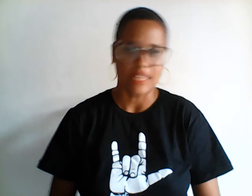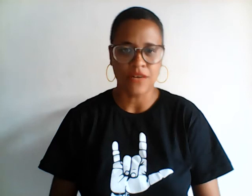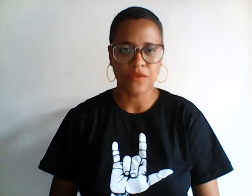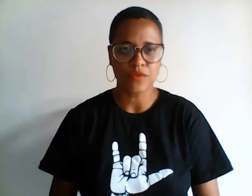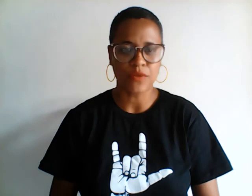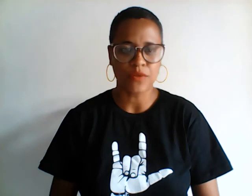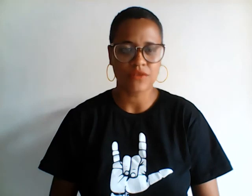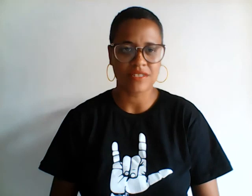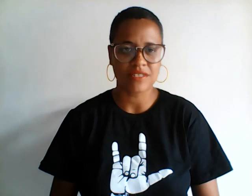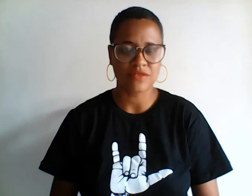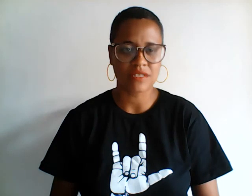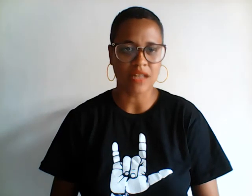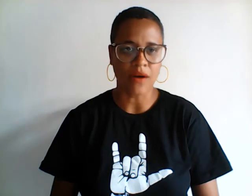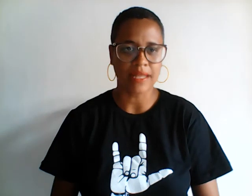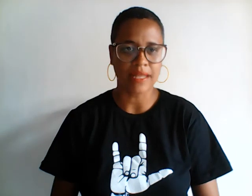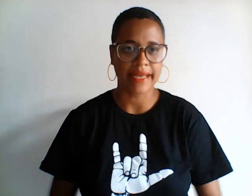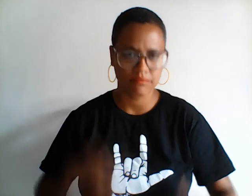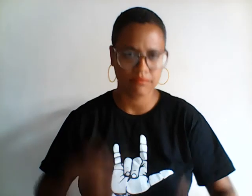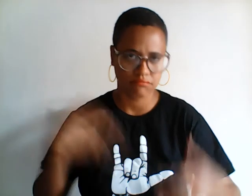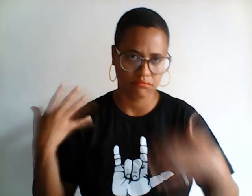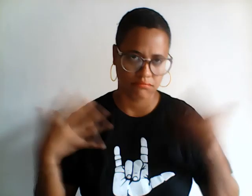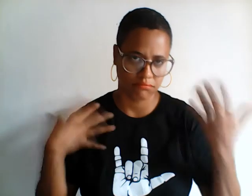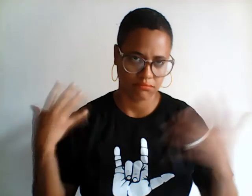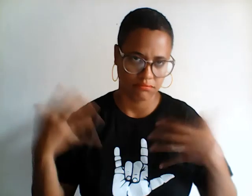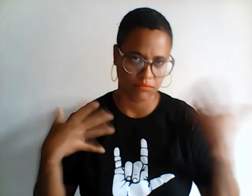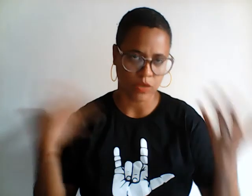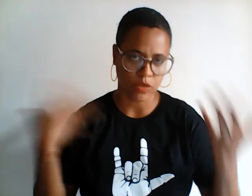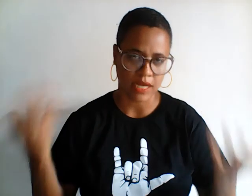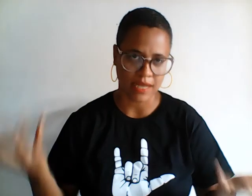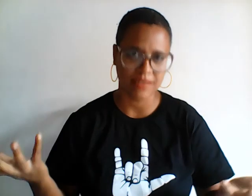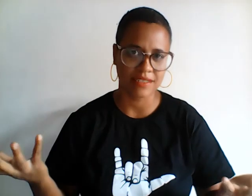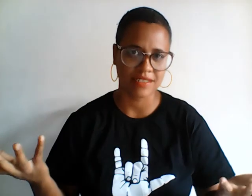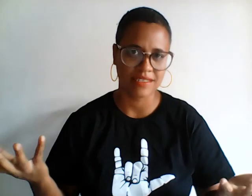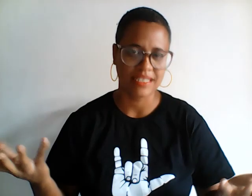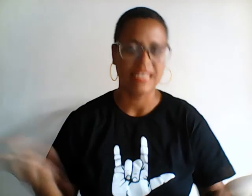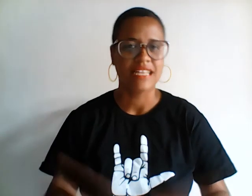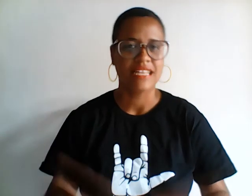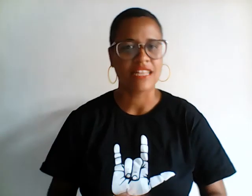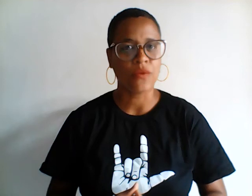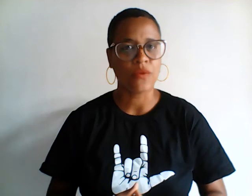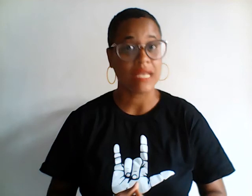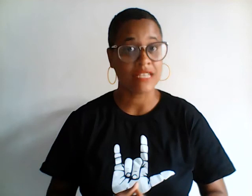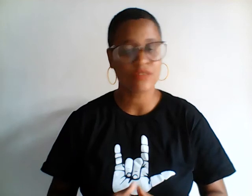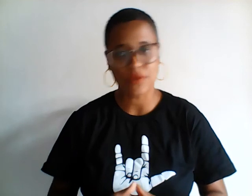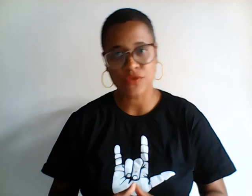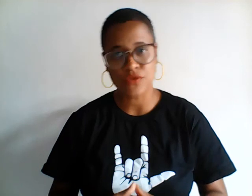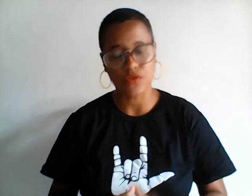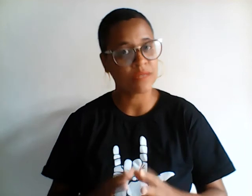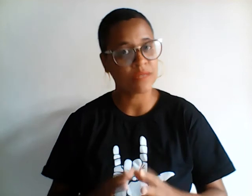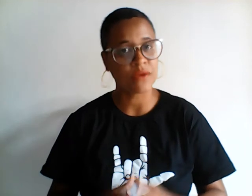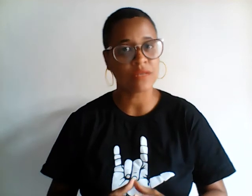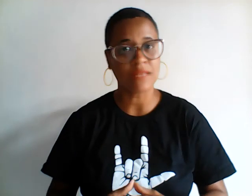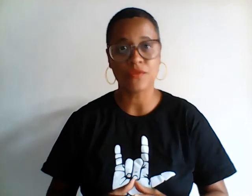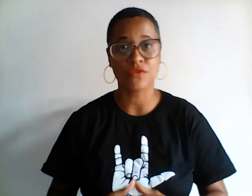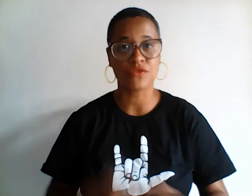Eu não posso fazer o sinal alegre com a cara triste. Então, isso para os surdos também conta muito. Se eu estou